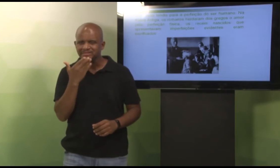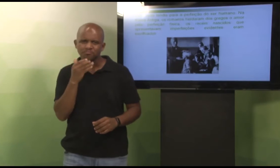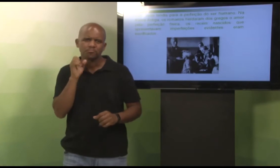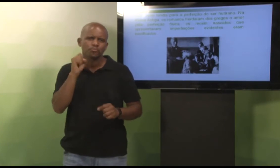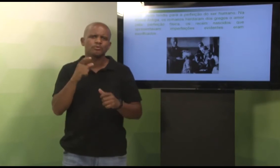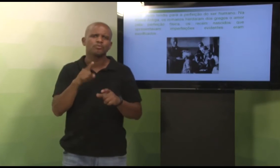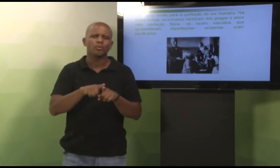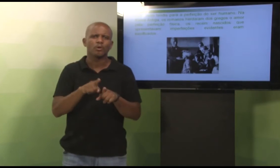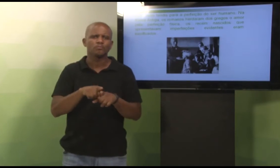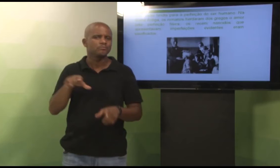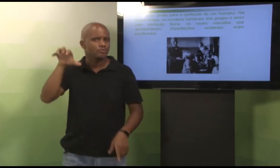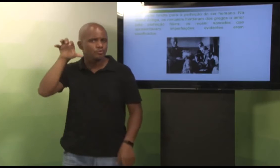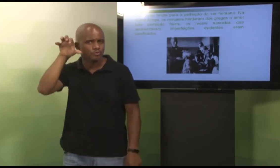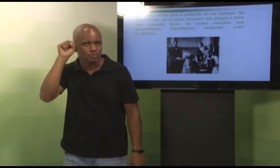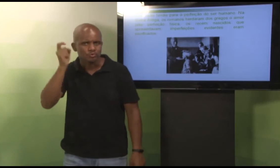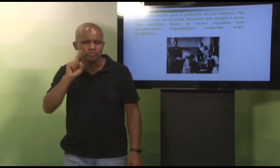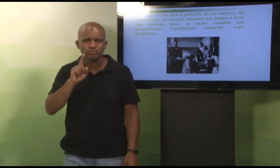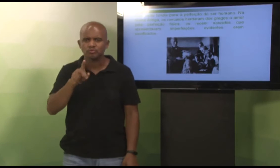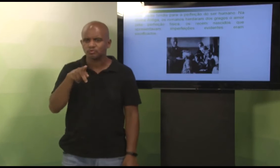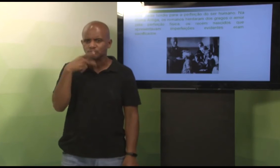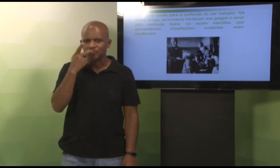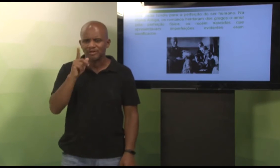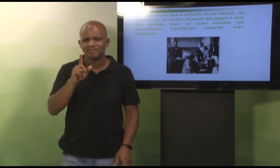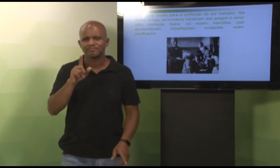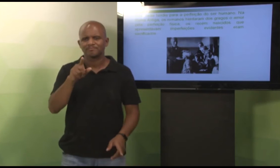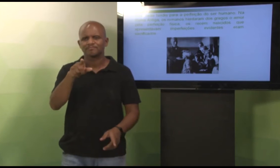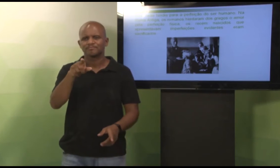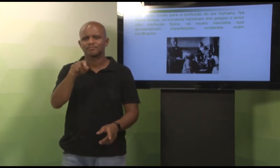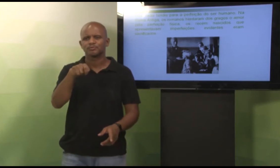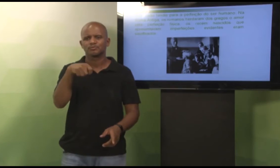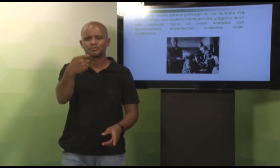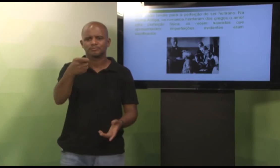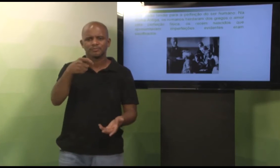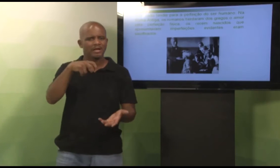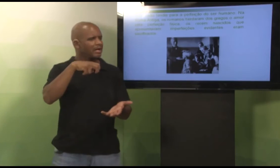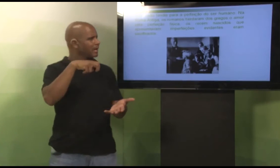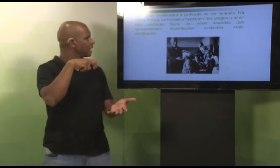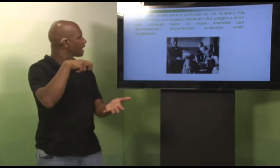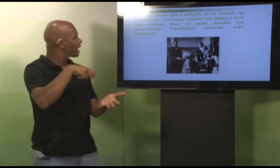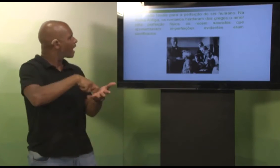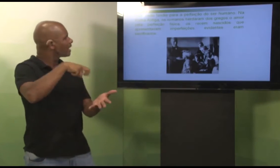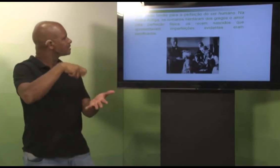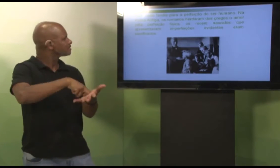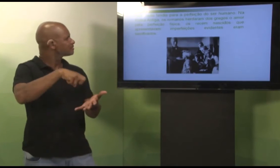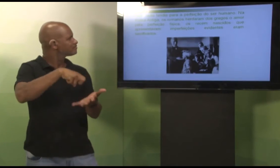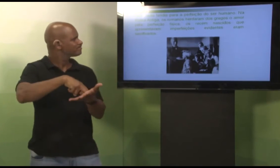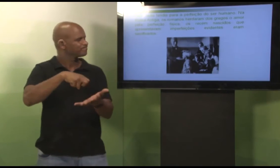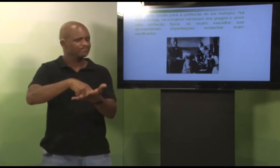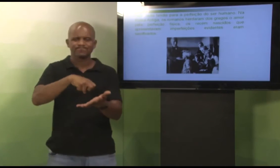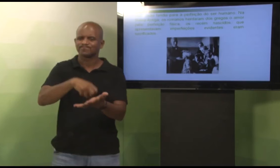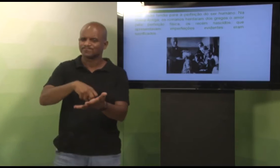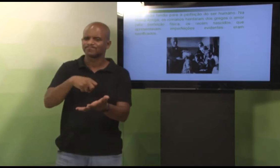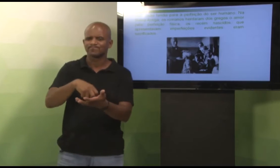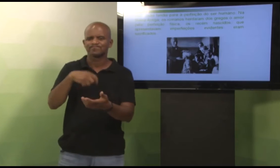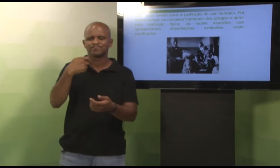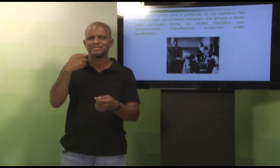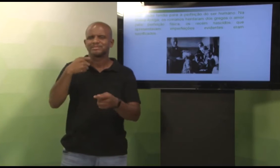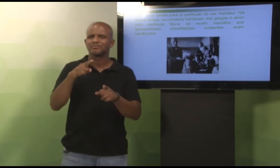tinham que ser perfeitas. As pessoas que não ouviam, não falavam,